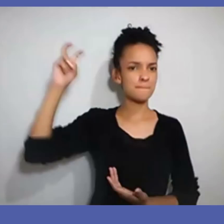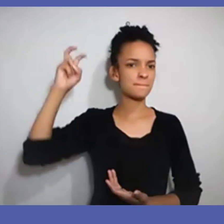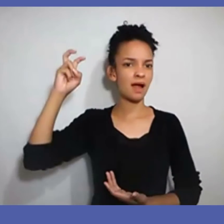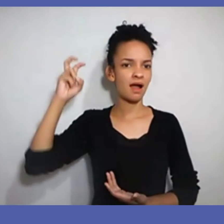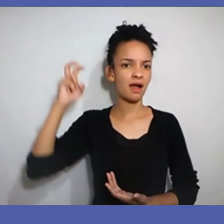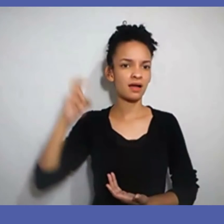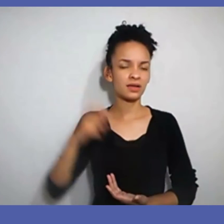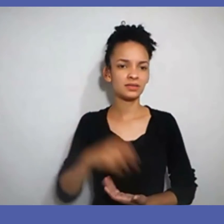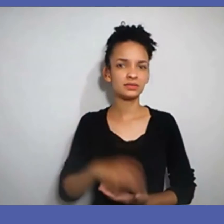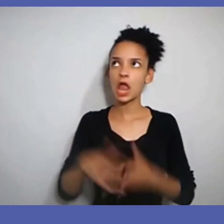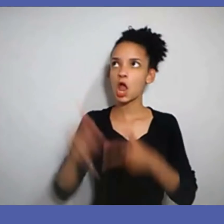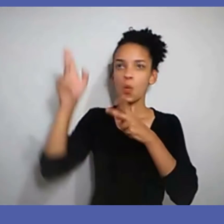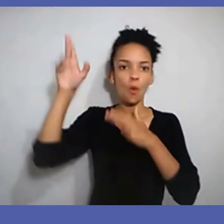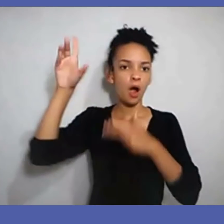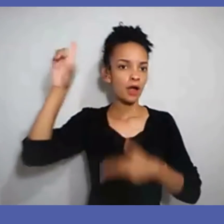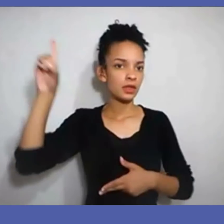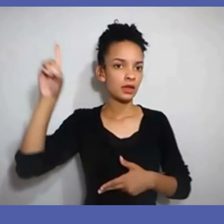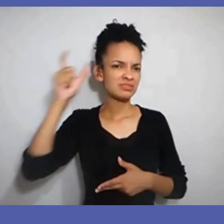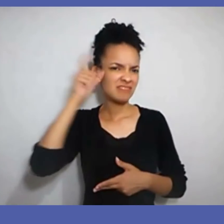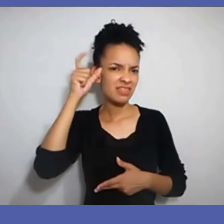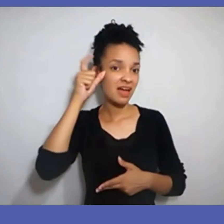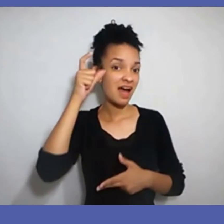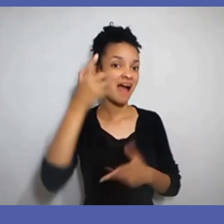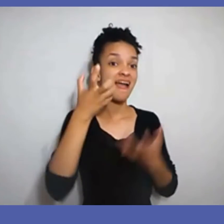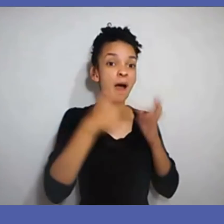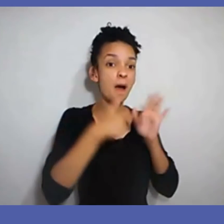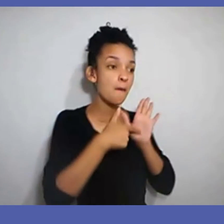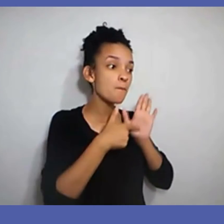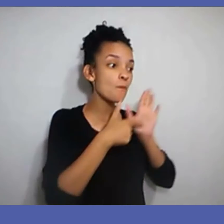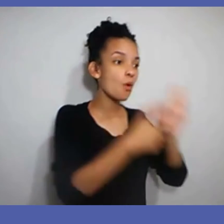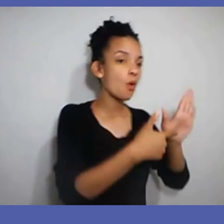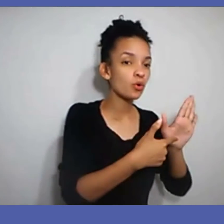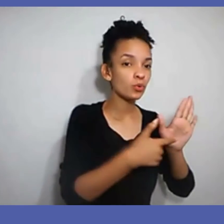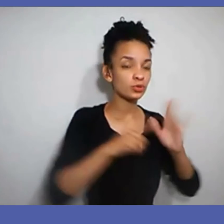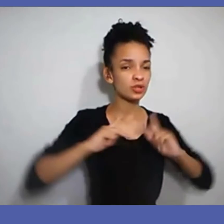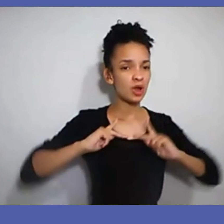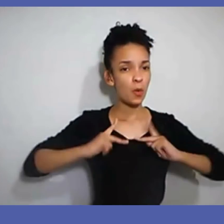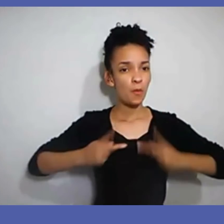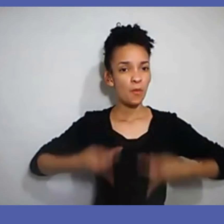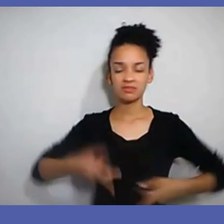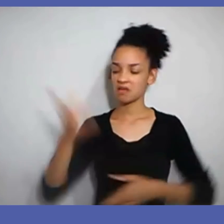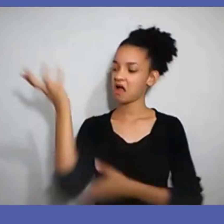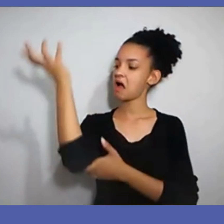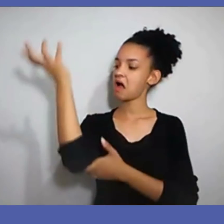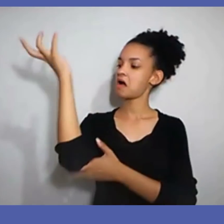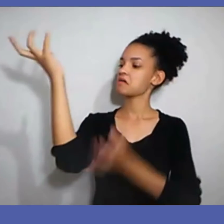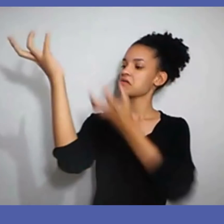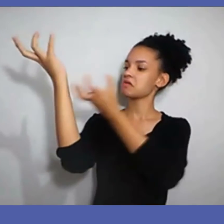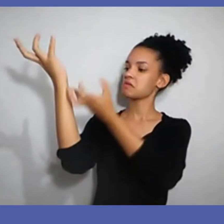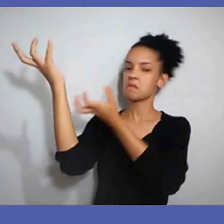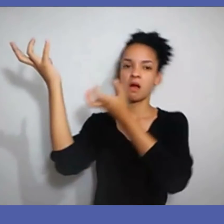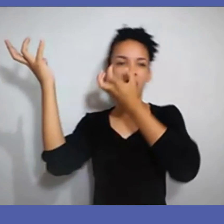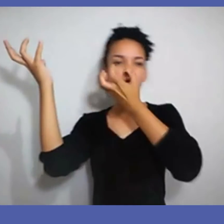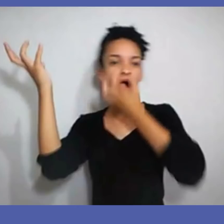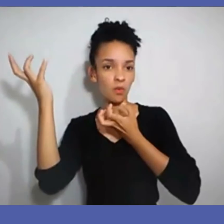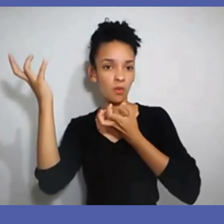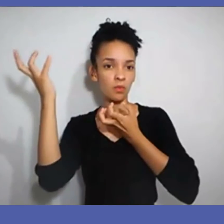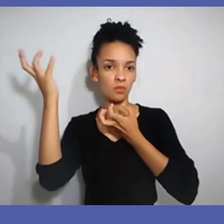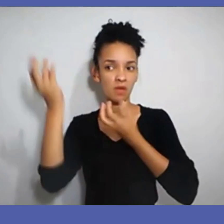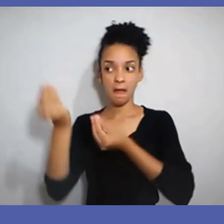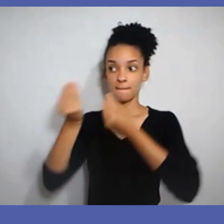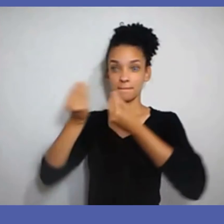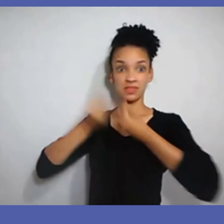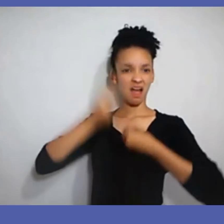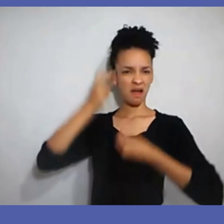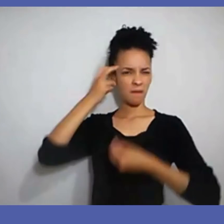Satanás quis mostrar para o homem que a árvore do conhecimento do bem e do mal irá fornecer ao homem, né, uma capacidade para viver